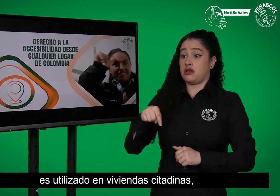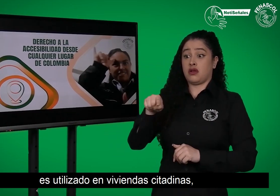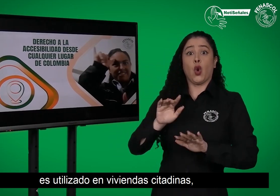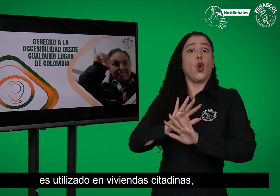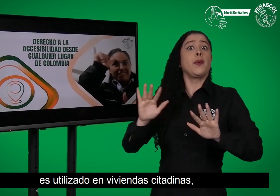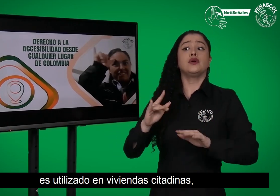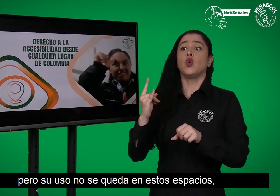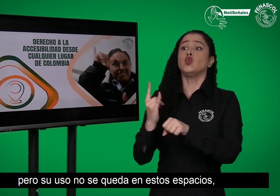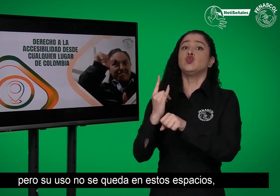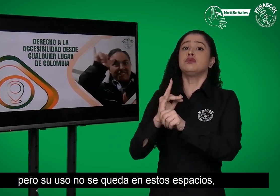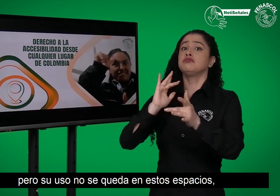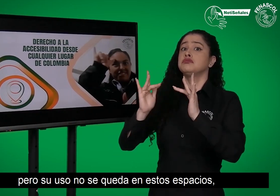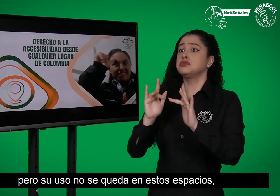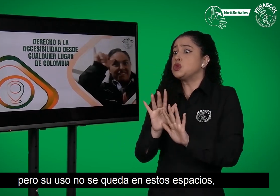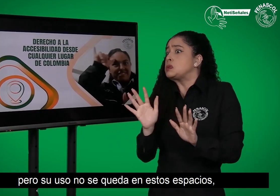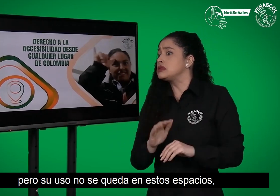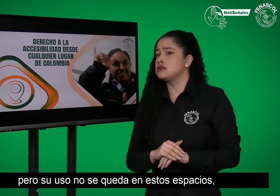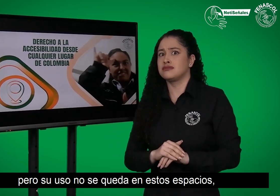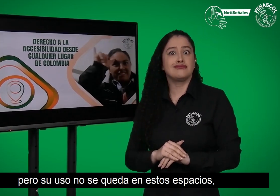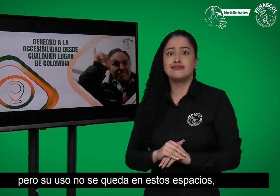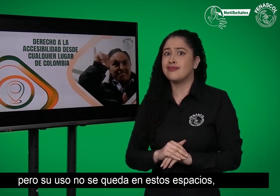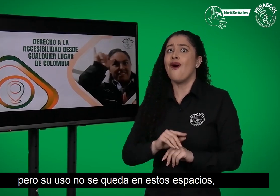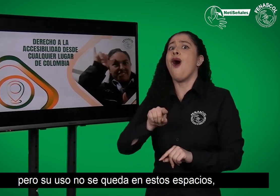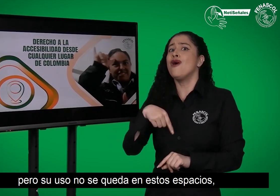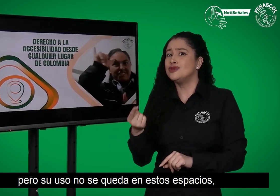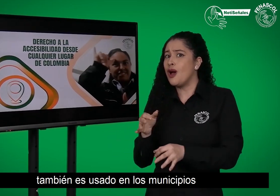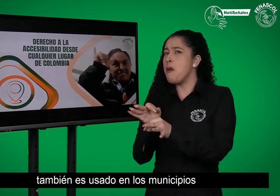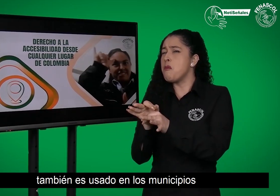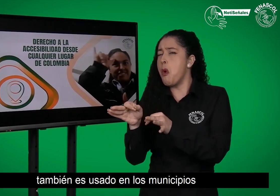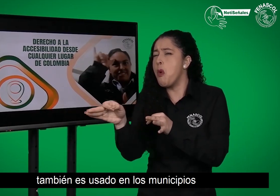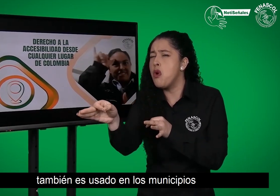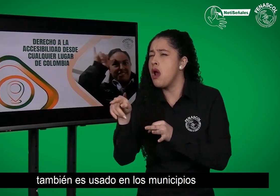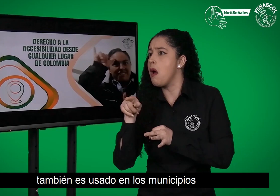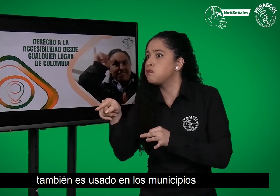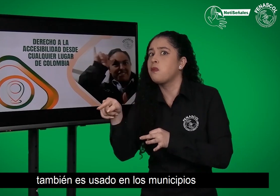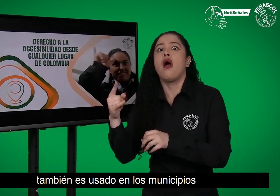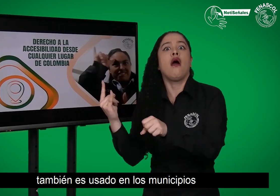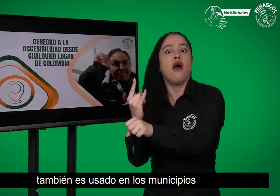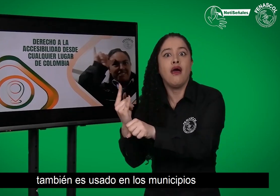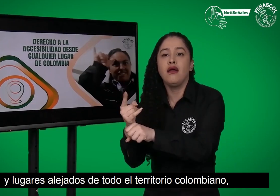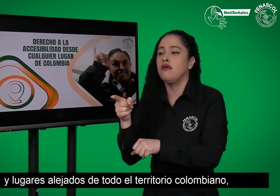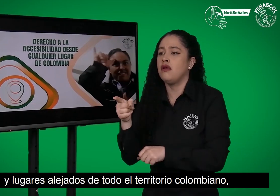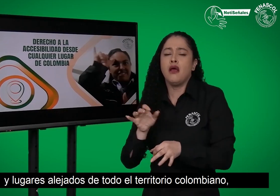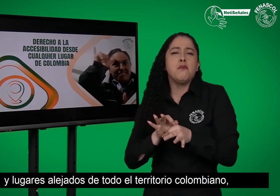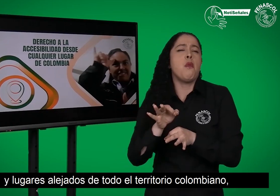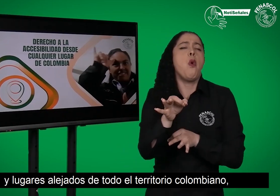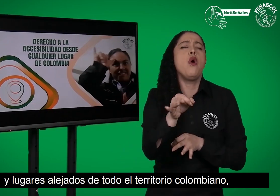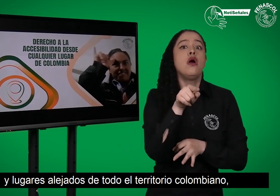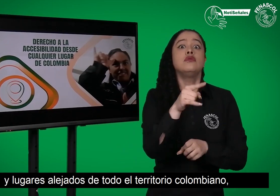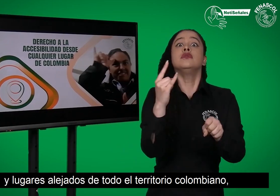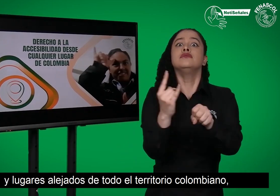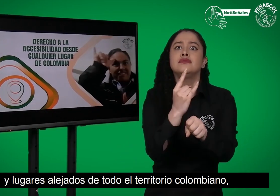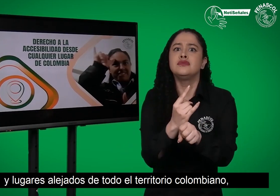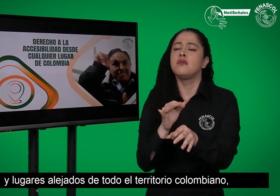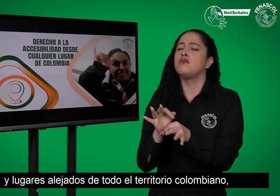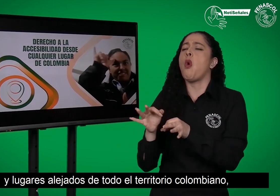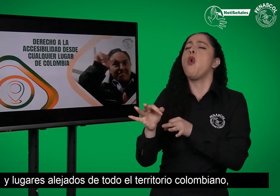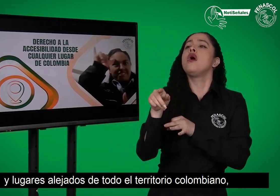citadinas. Pero su uso no se queda en estos espacios. También es usado en los municipios y lugares alejados de todo el territorio